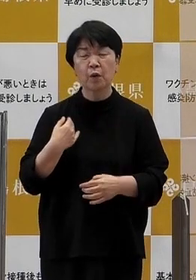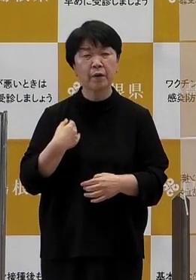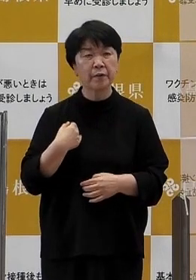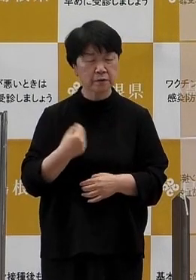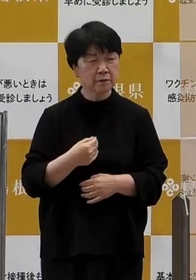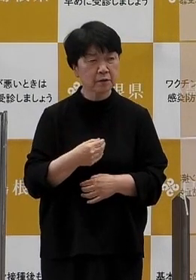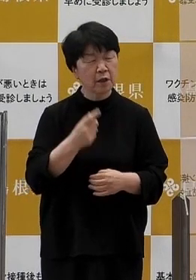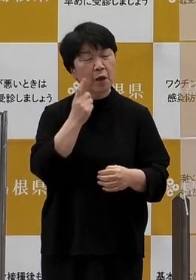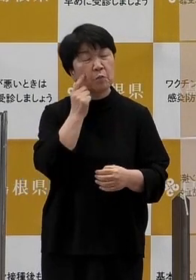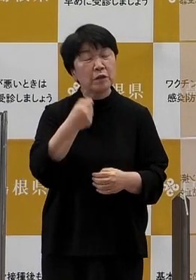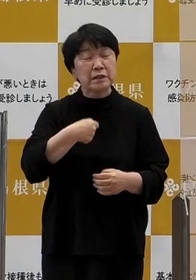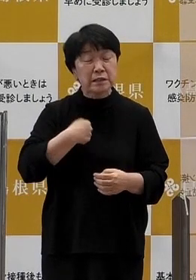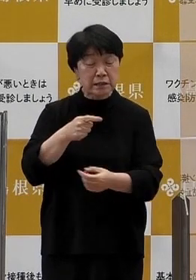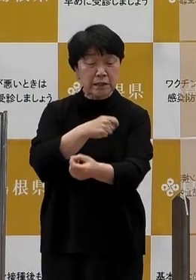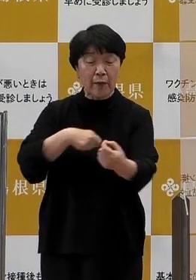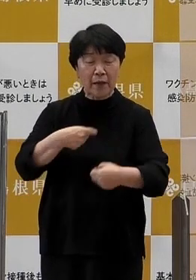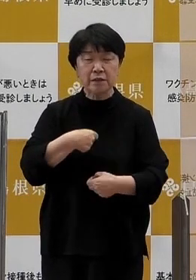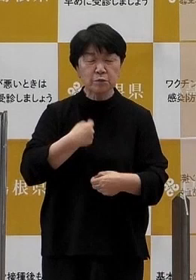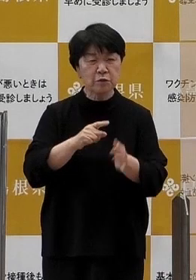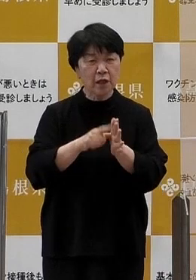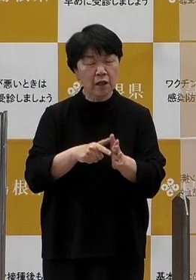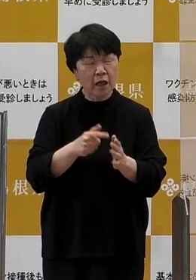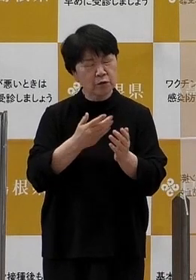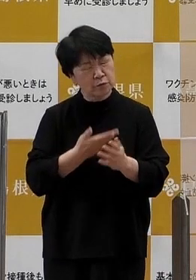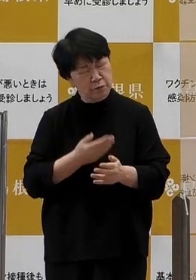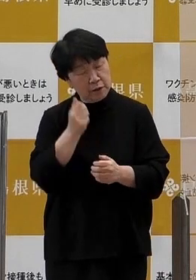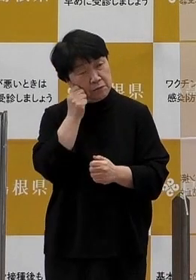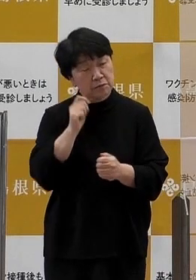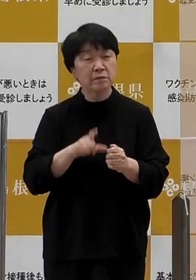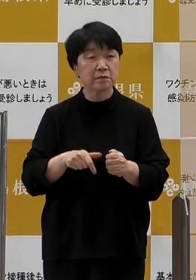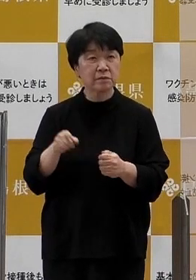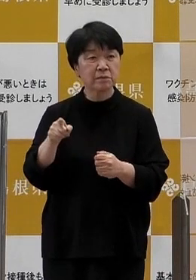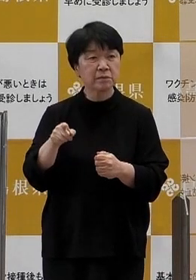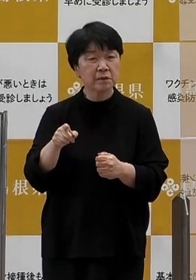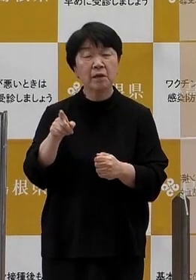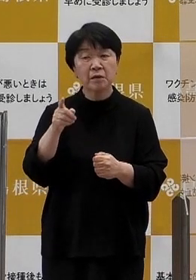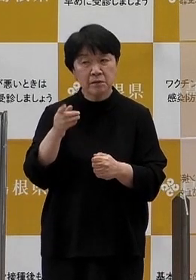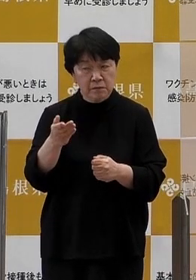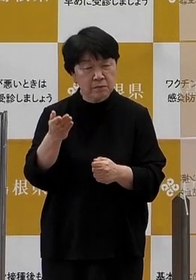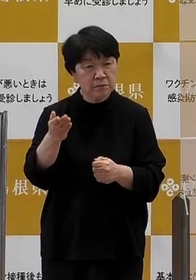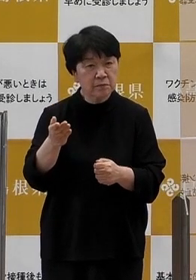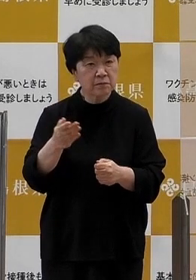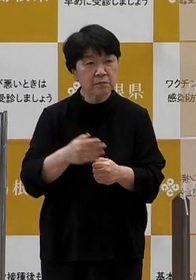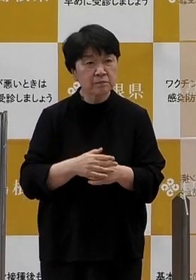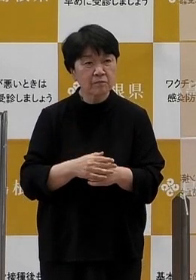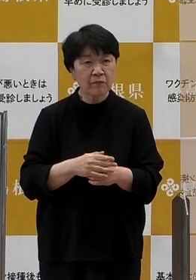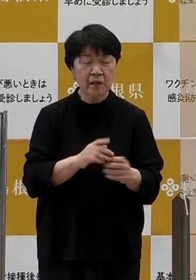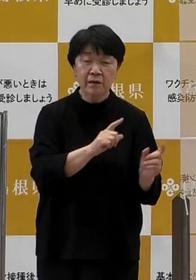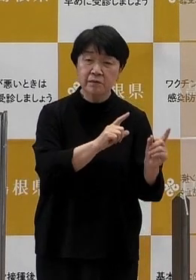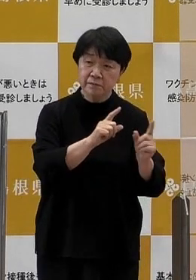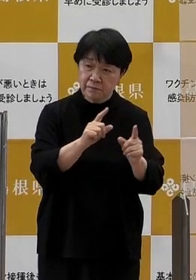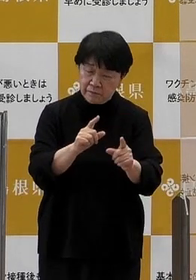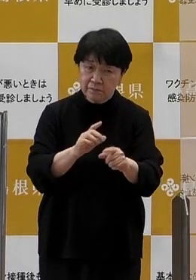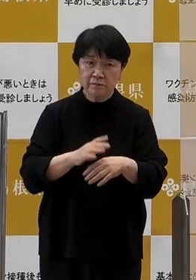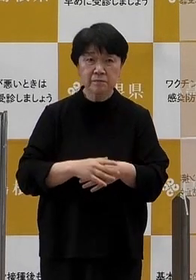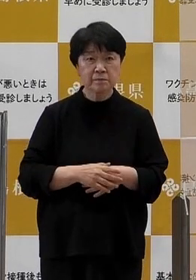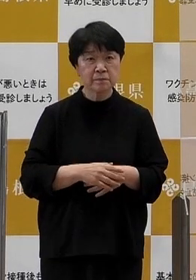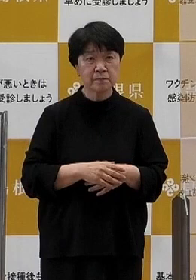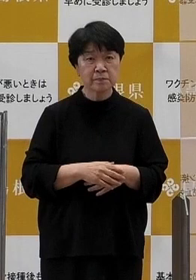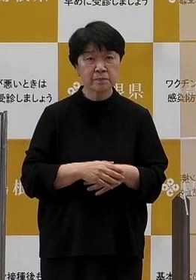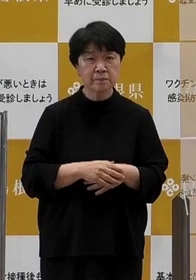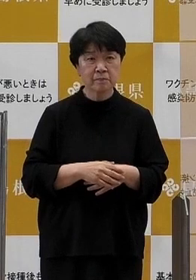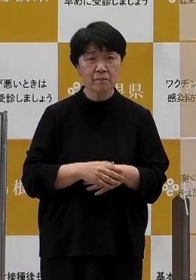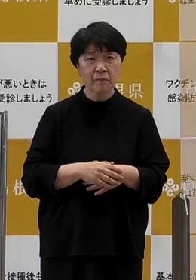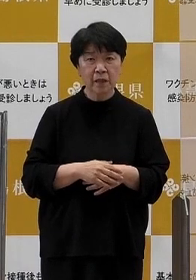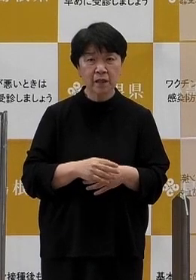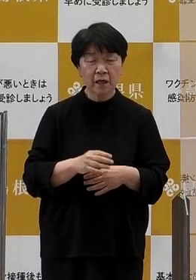れませんけど、 理由自体伝わってないということですね、はい、現在 あの、まあ、なんていうか、あの電